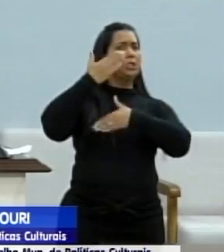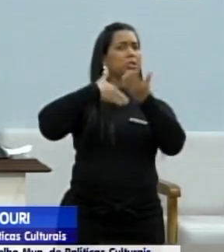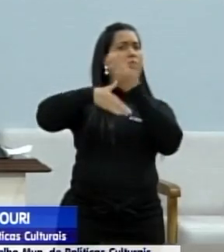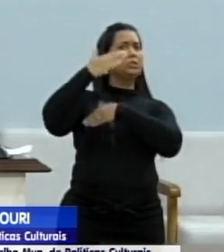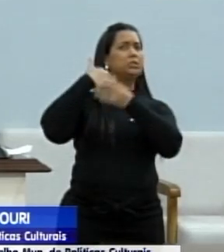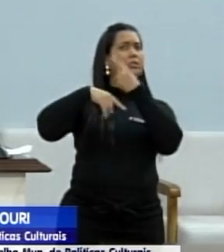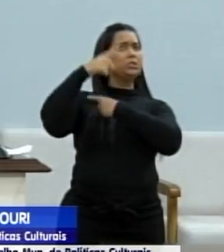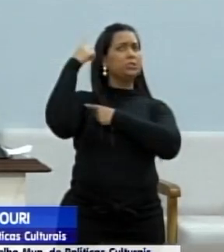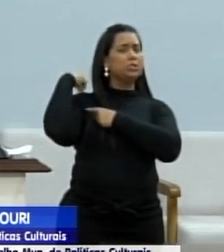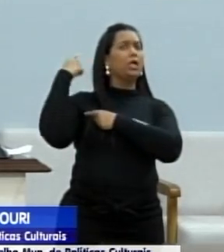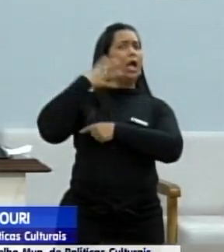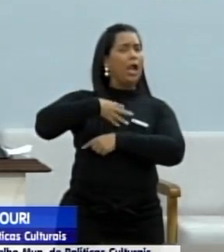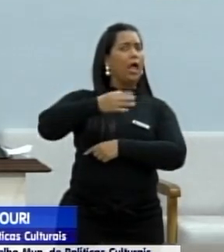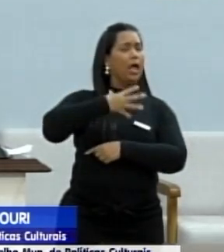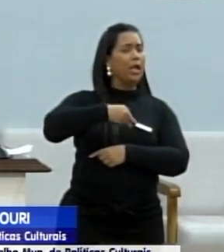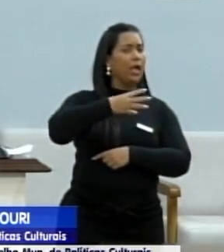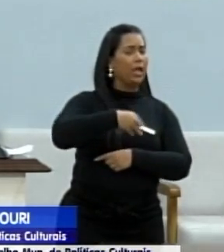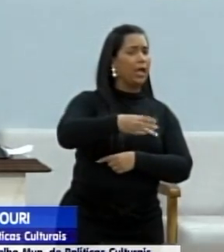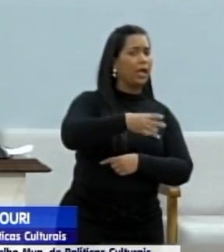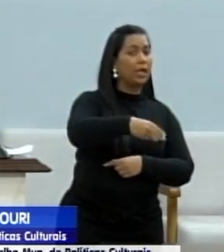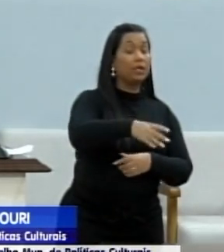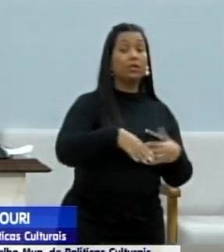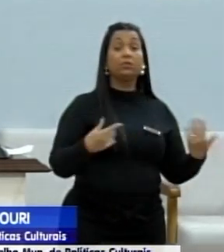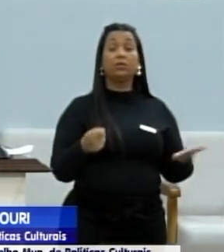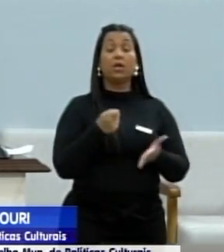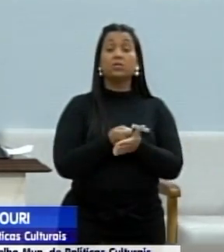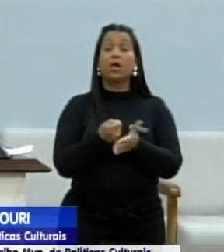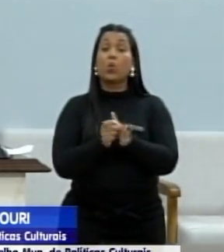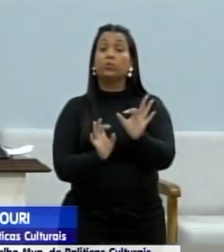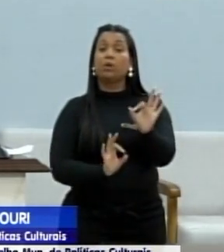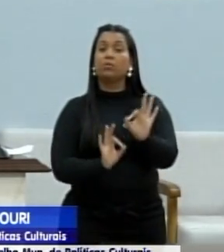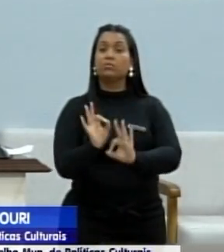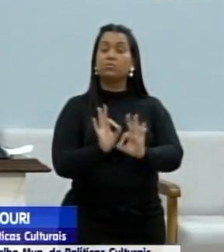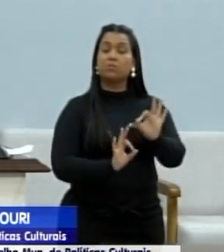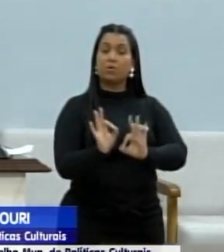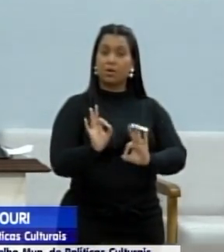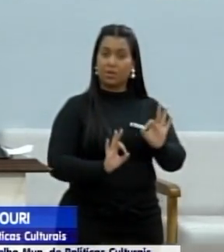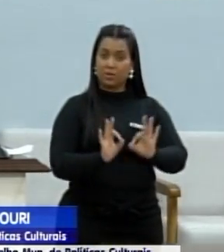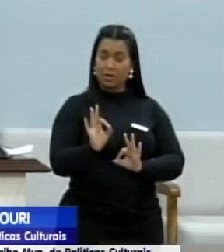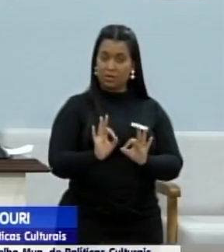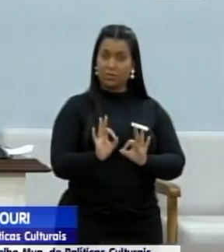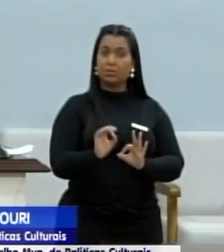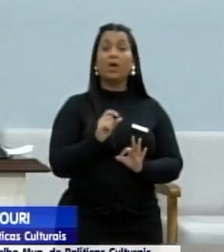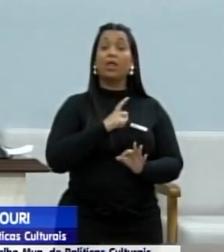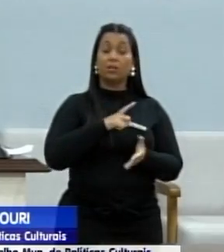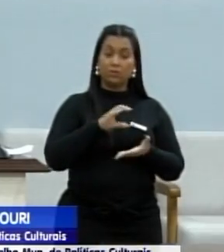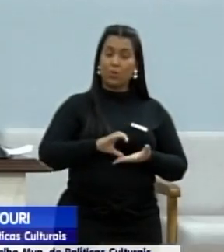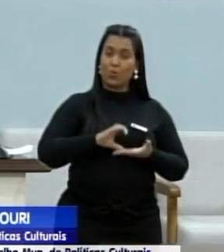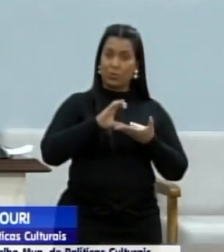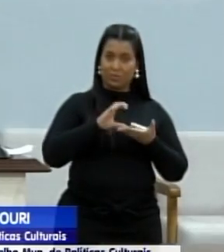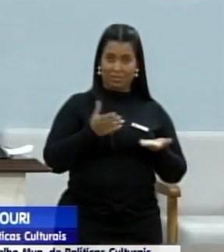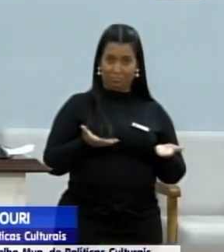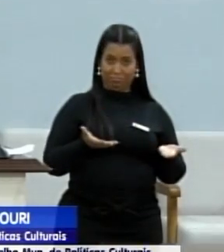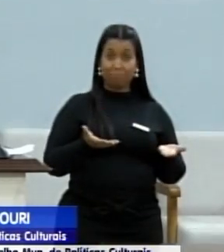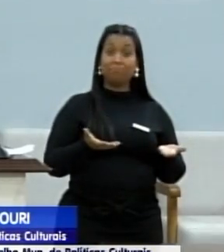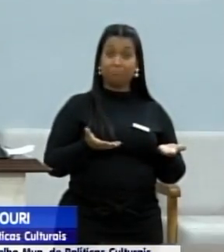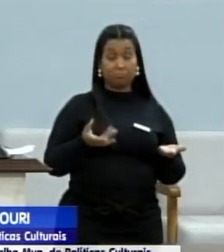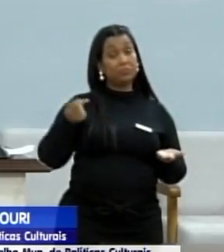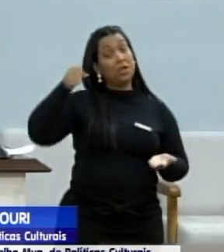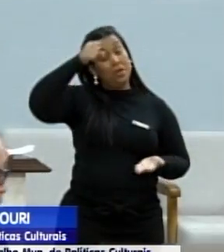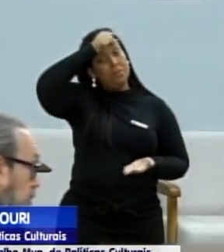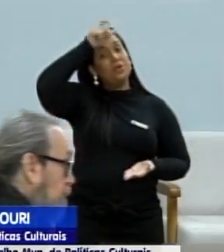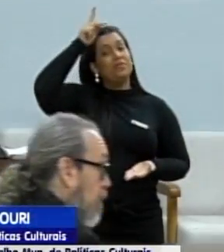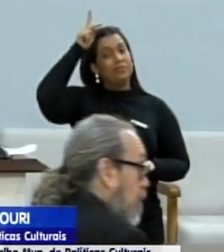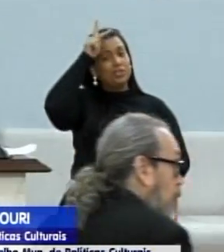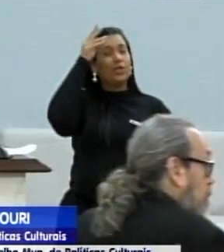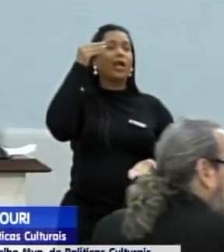de gerações e gerações, e essa luta se organiza em, primeiramente, ter um conselho, e por mais que o executivo, né,